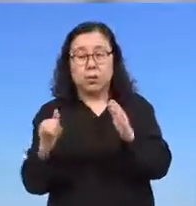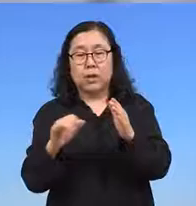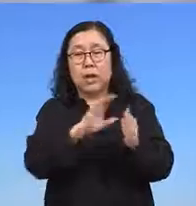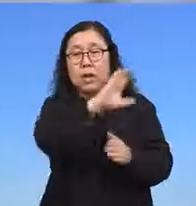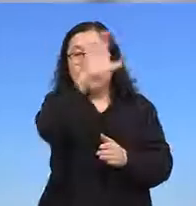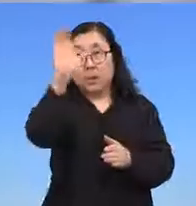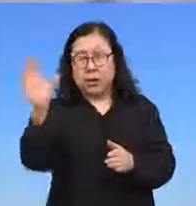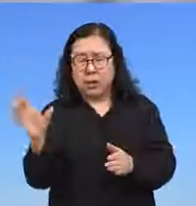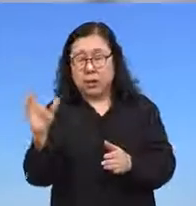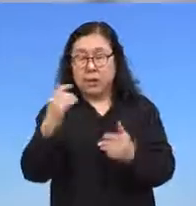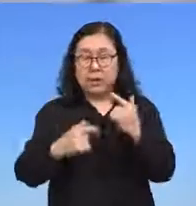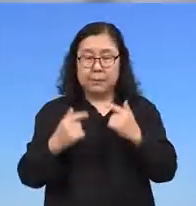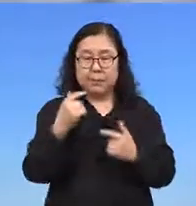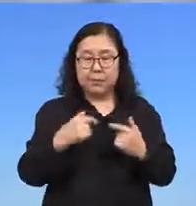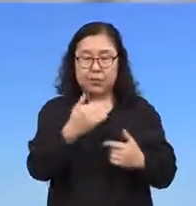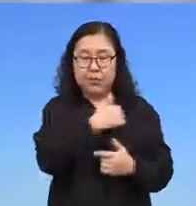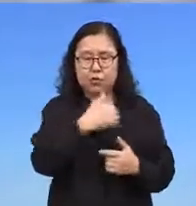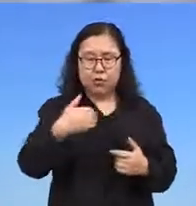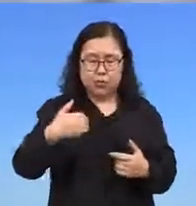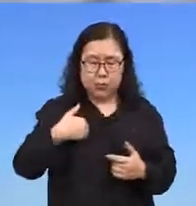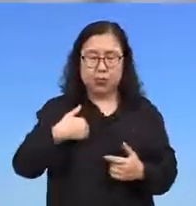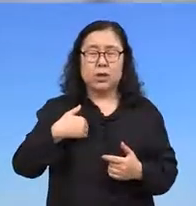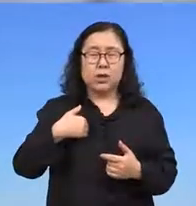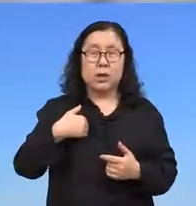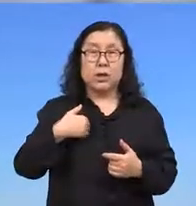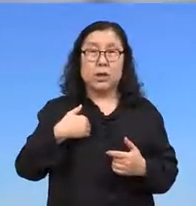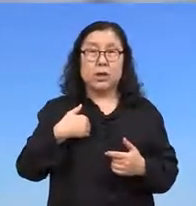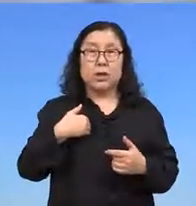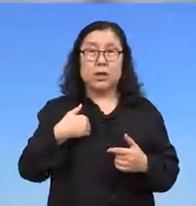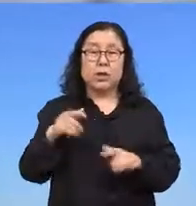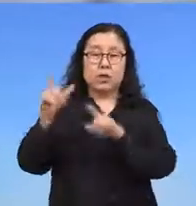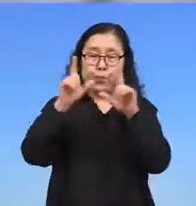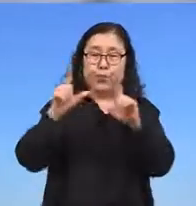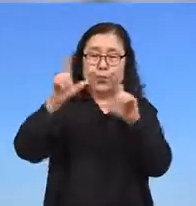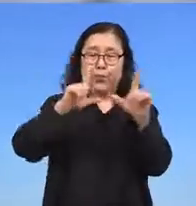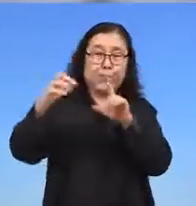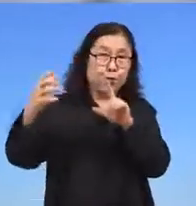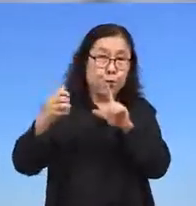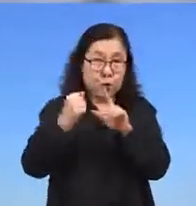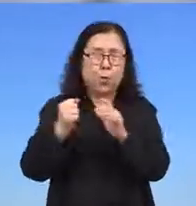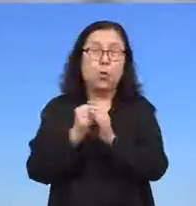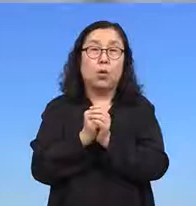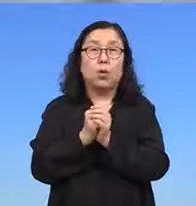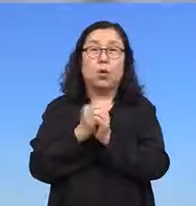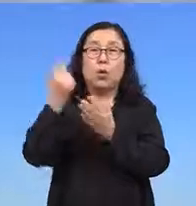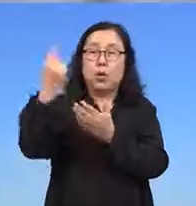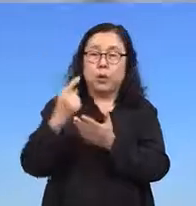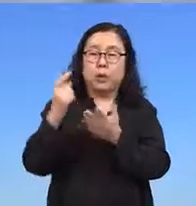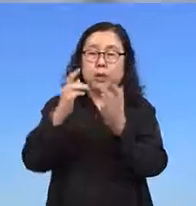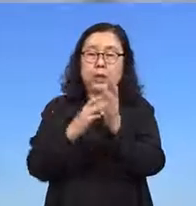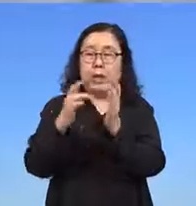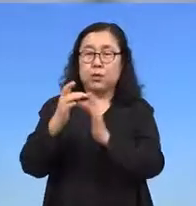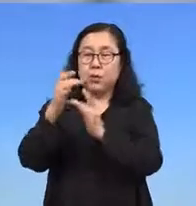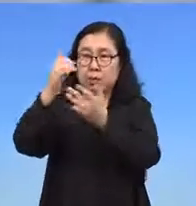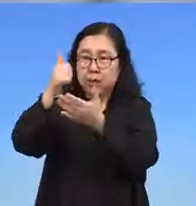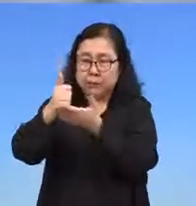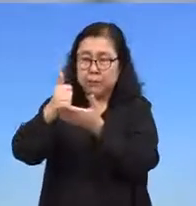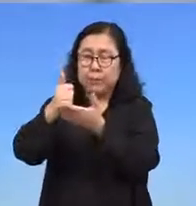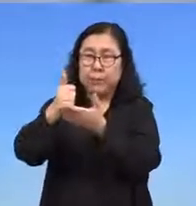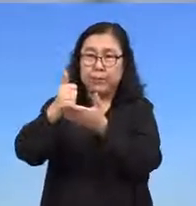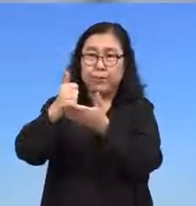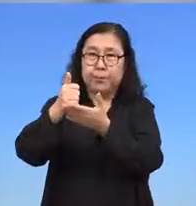가족 간의 성탄의 기쁨을 충분히 누리고, 그 기쁨으로 이제 이 오신 예수 그리스도를